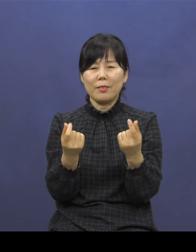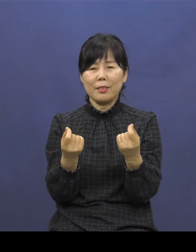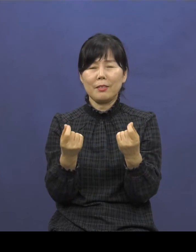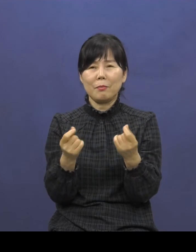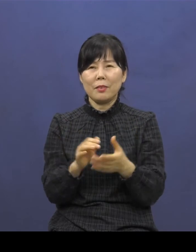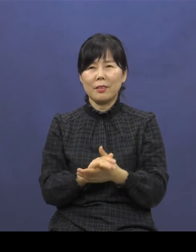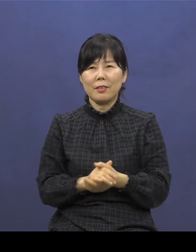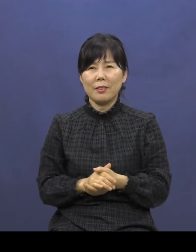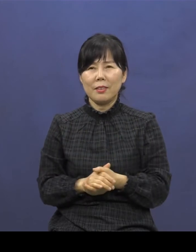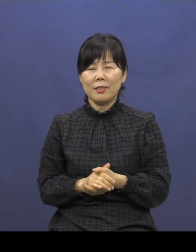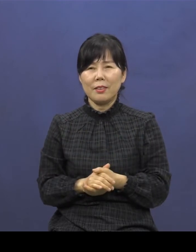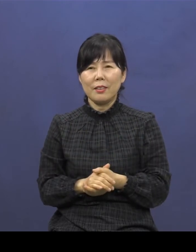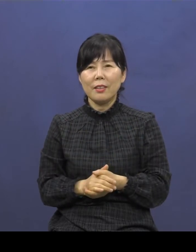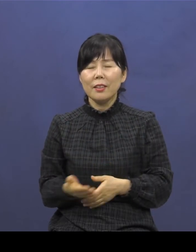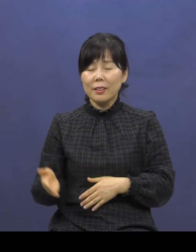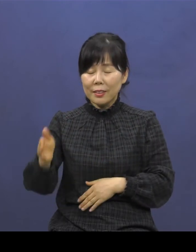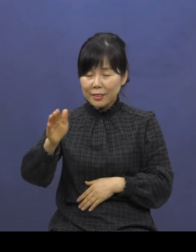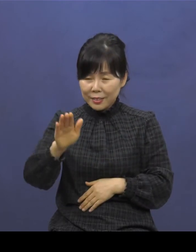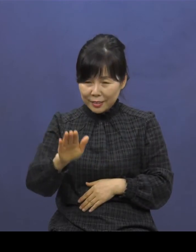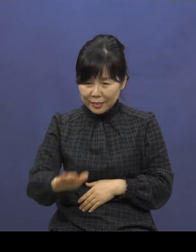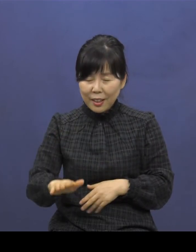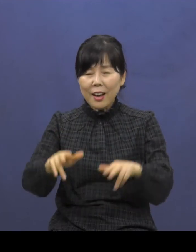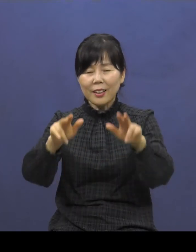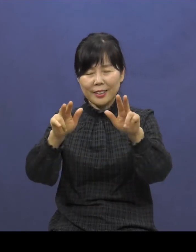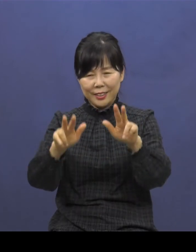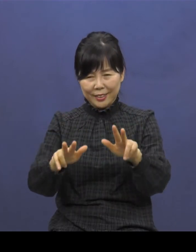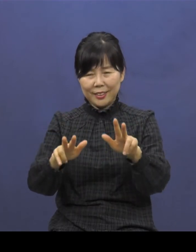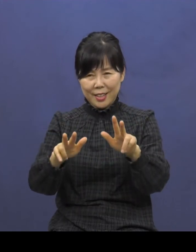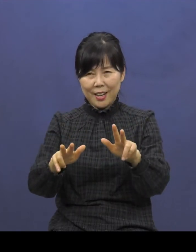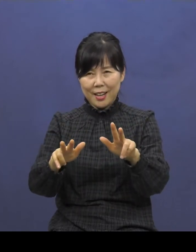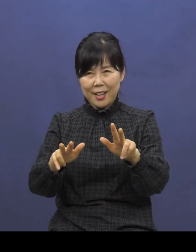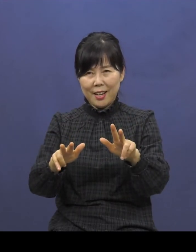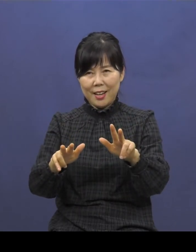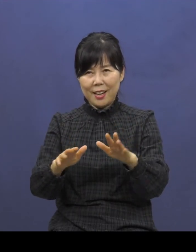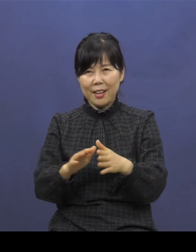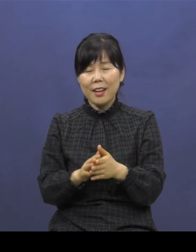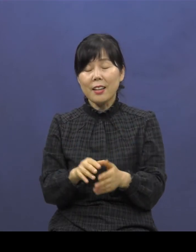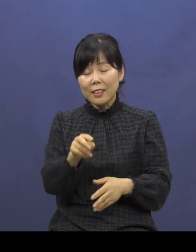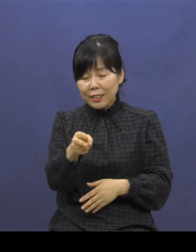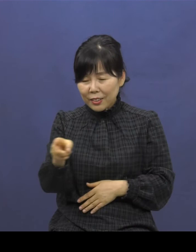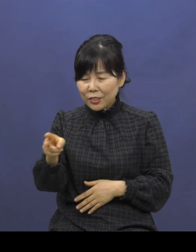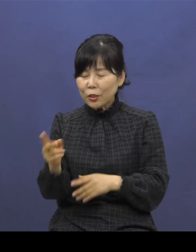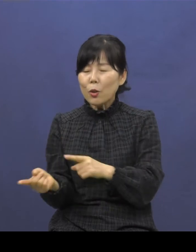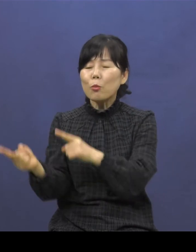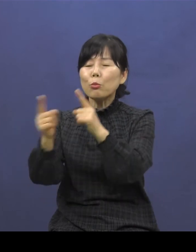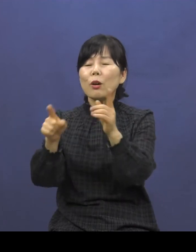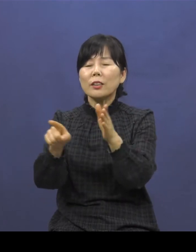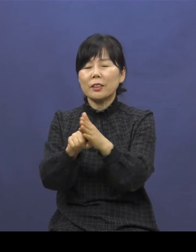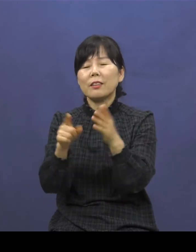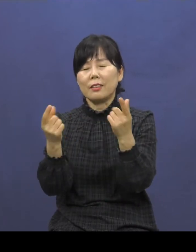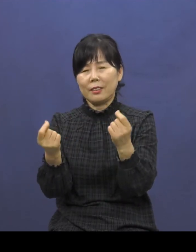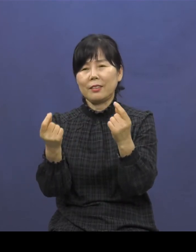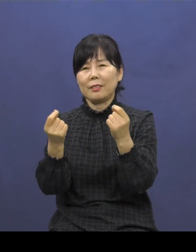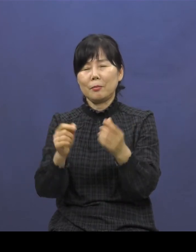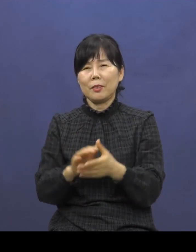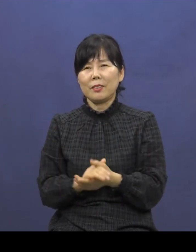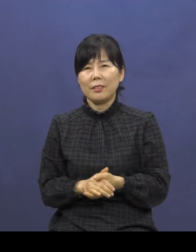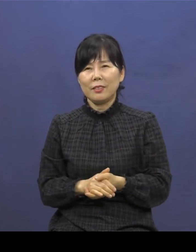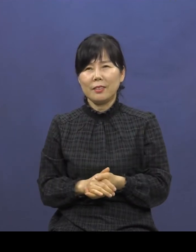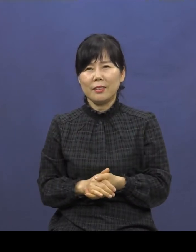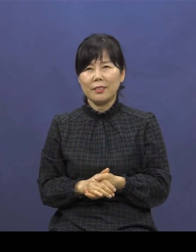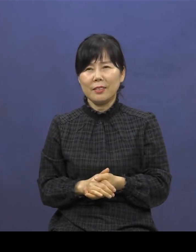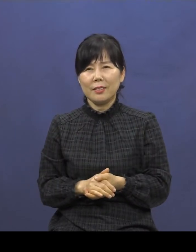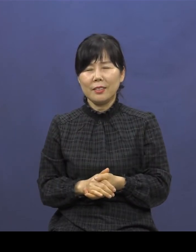부활신앙의 첫 번째 특징은 바로 이것입니다. 그러나 이제, 이야기가 이게 부활신앙이에요. 그러나